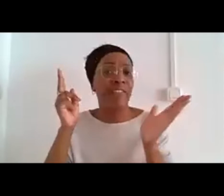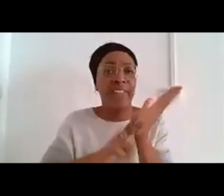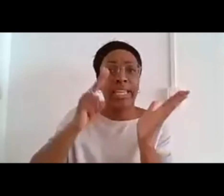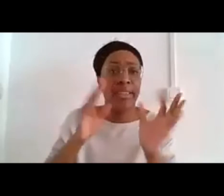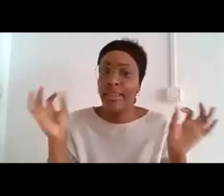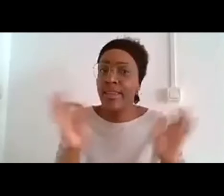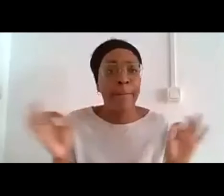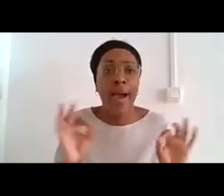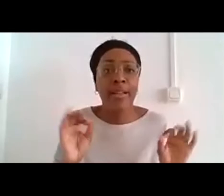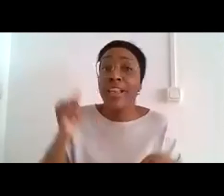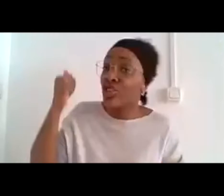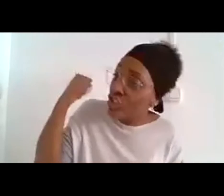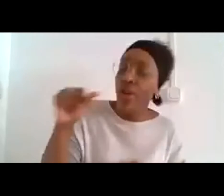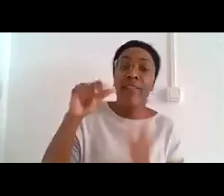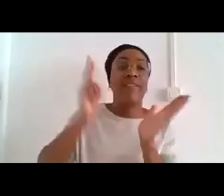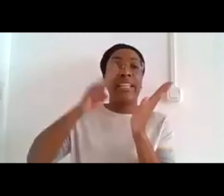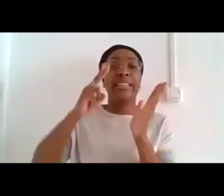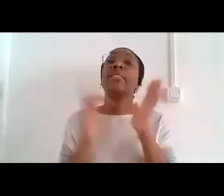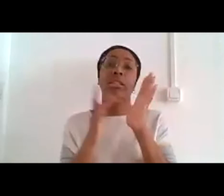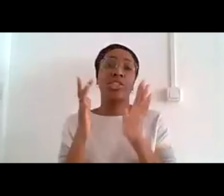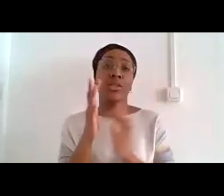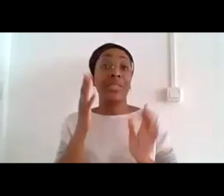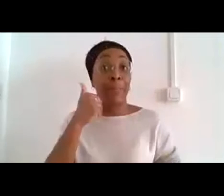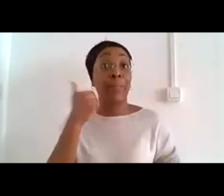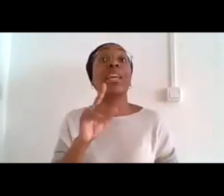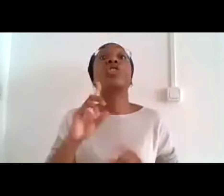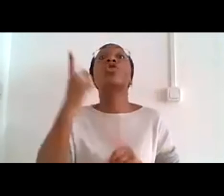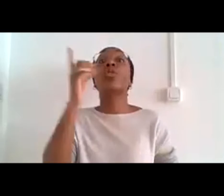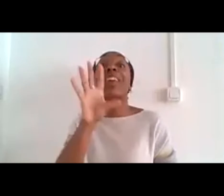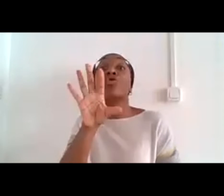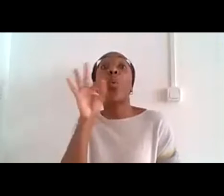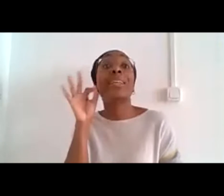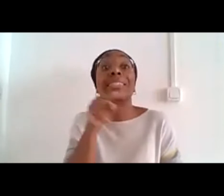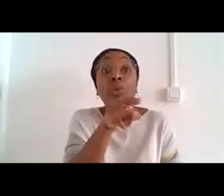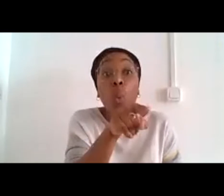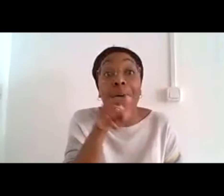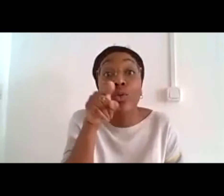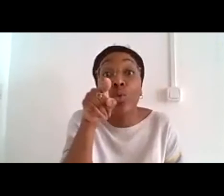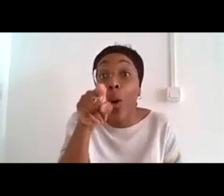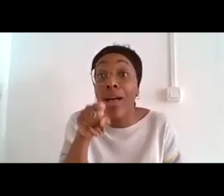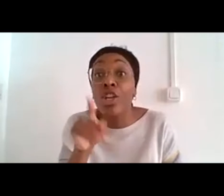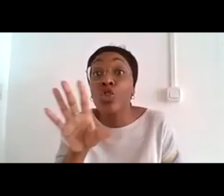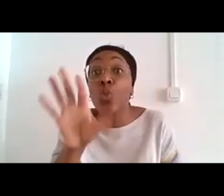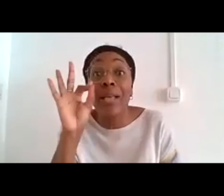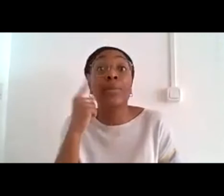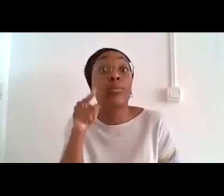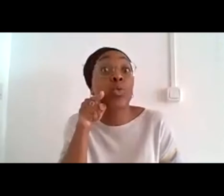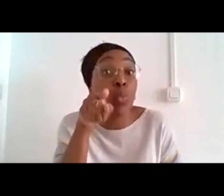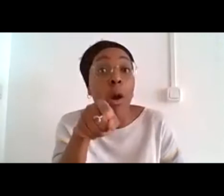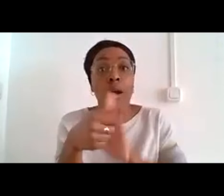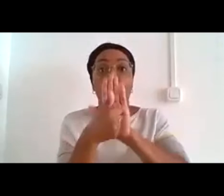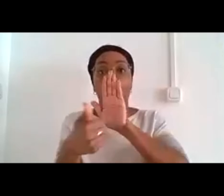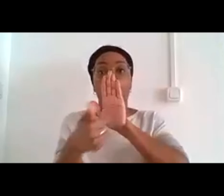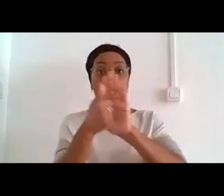moi. Et Dieu nous a choisis, pour cela, Dieu t'a choisi personnellement pour être une personne influente pour